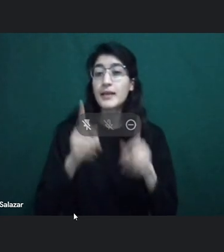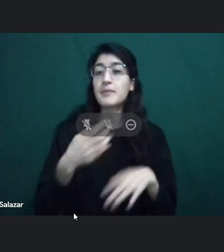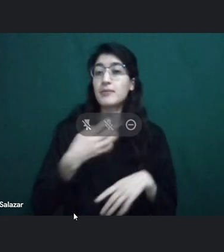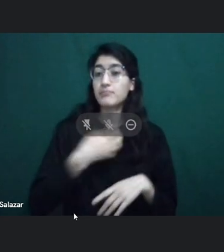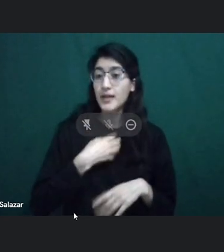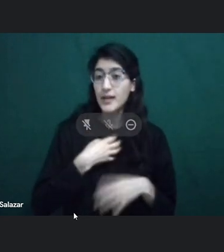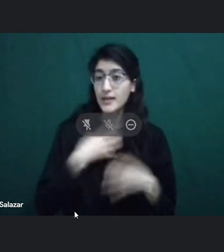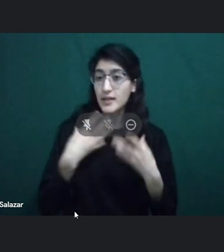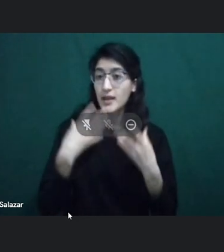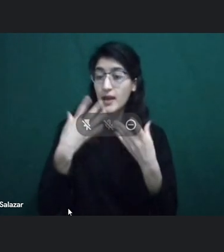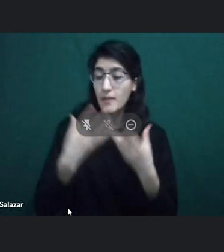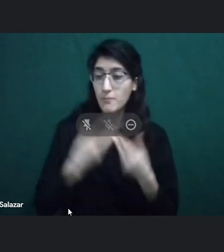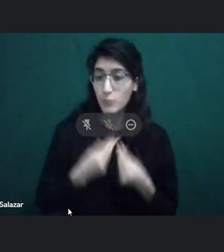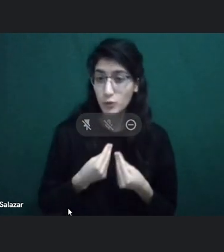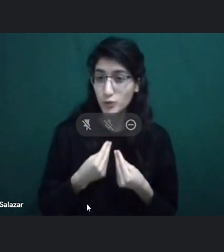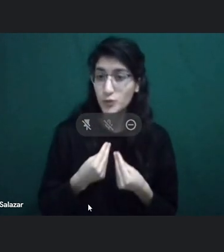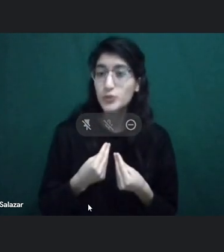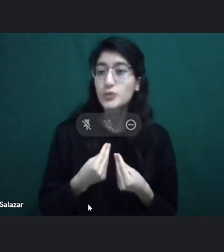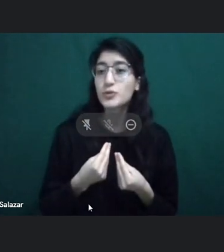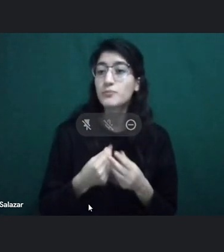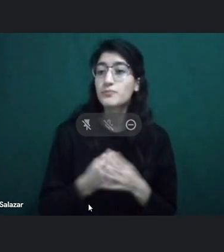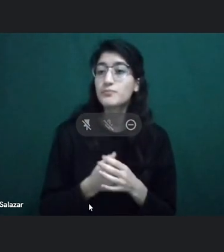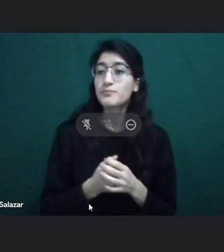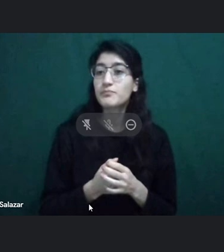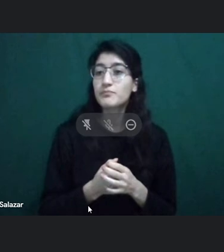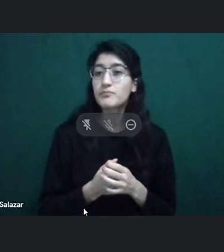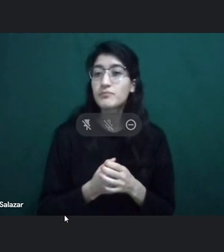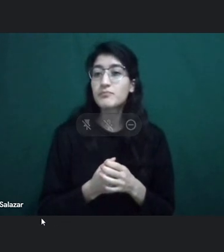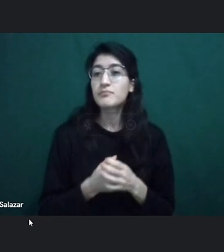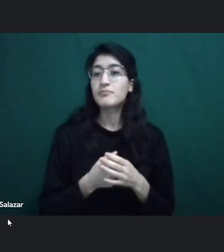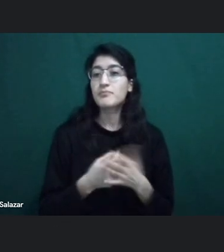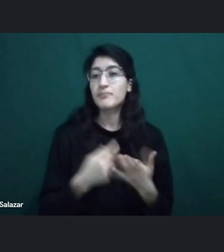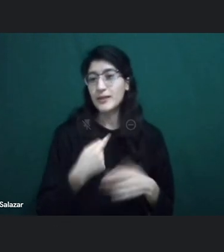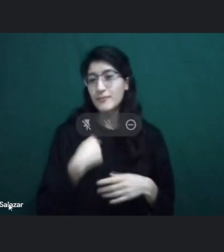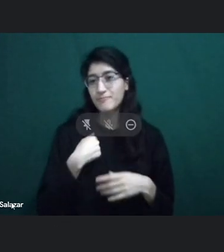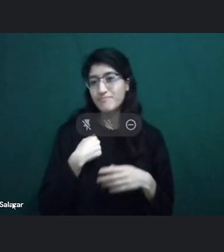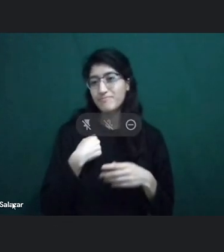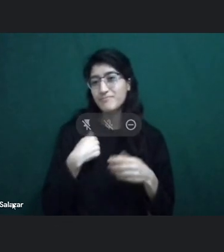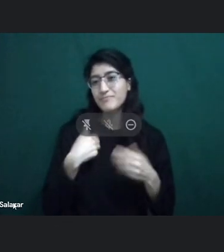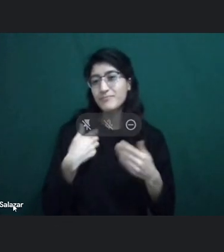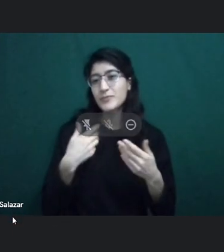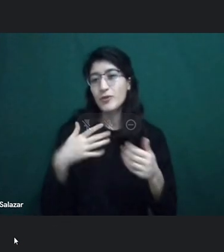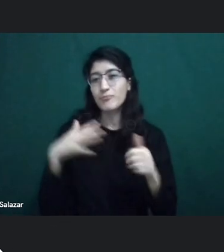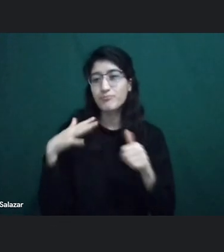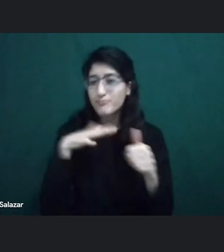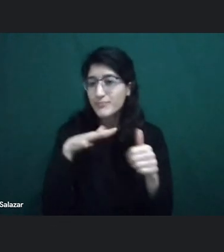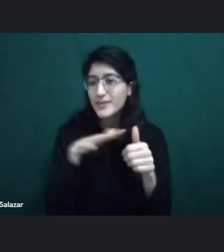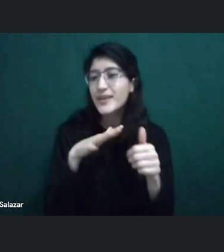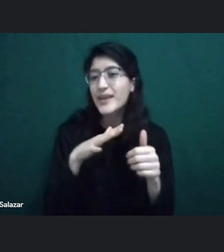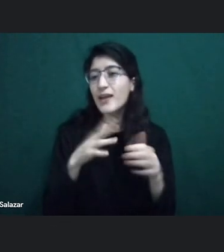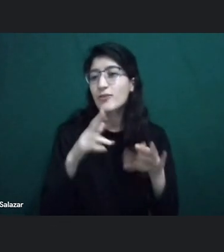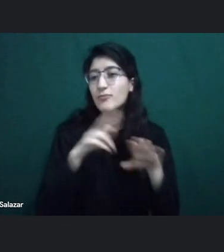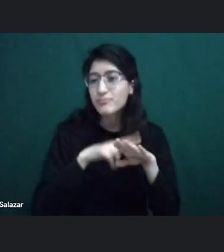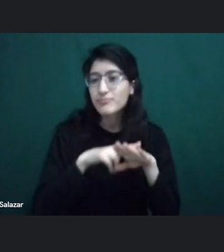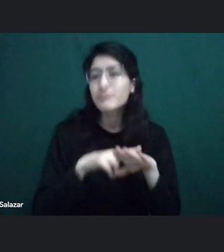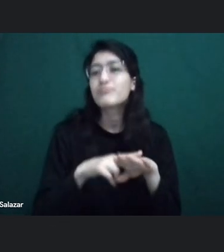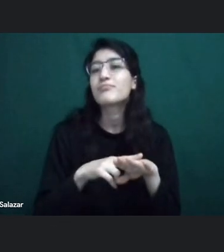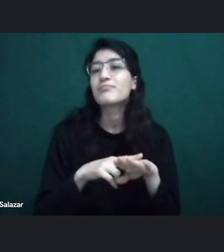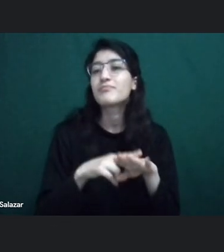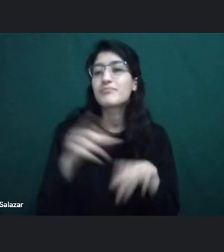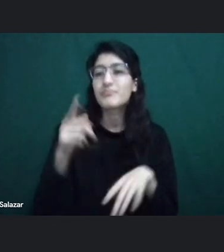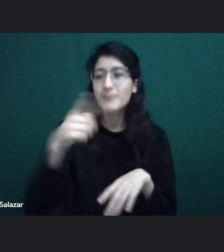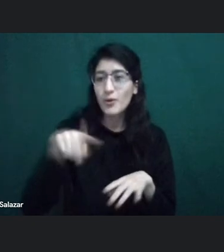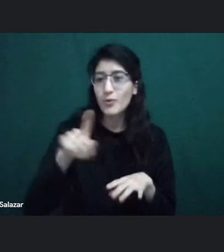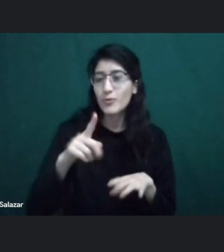para poder ayudarlos, guiarlos para que rindan, ¿sí? Es importante que seguir las clases día